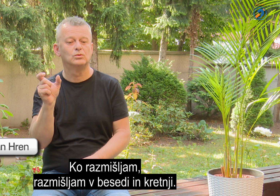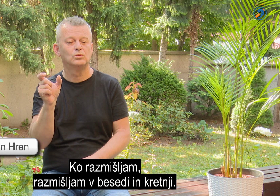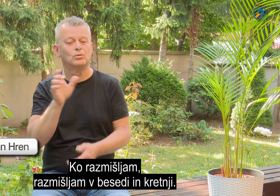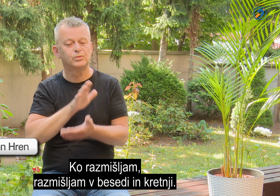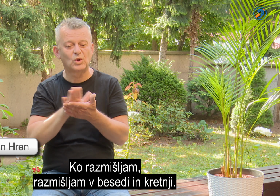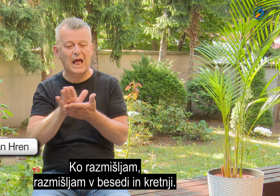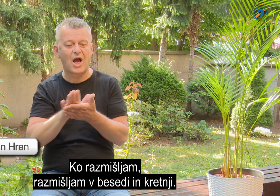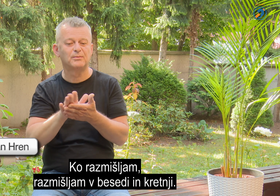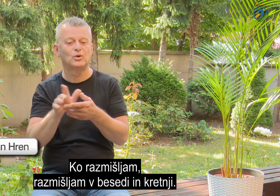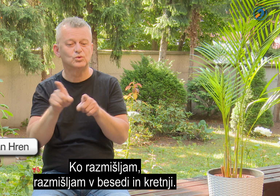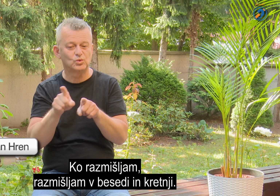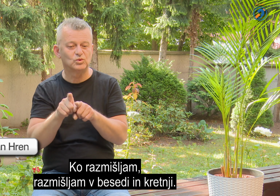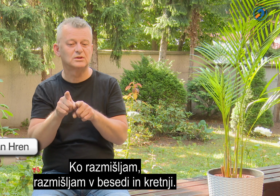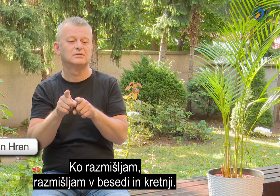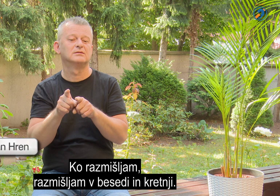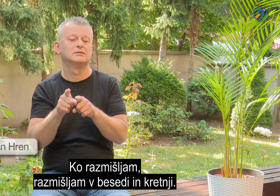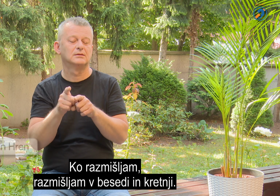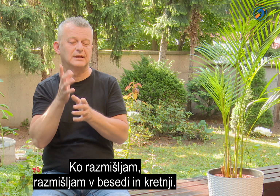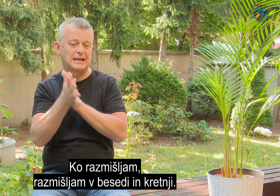razmišljam v besedi in kretnji.